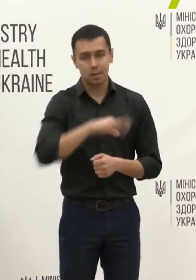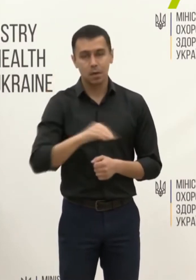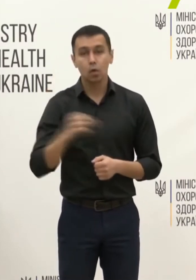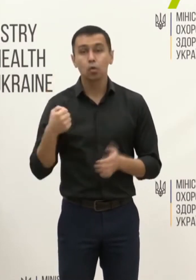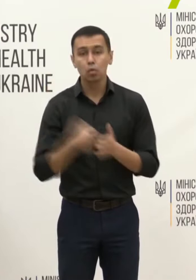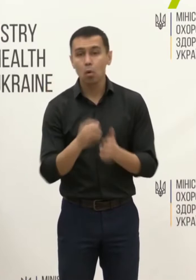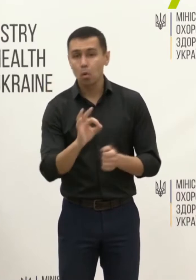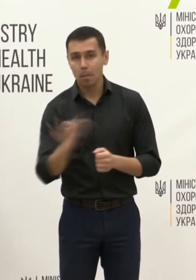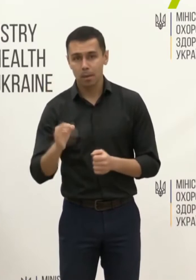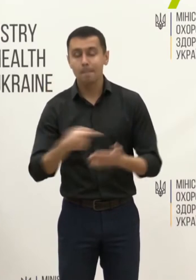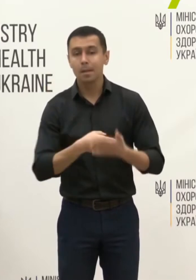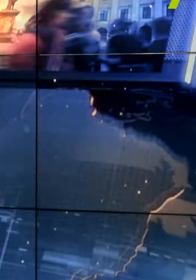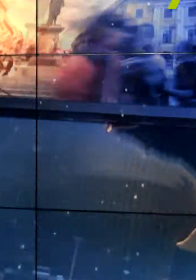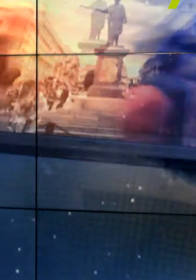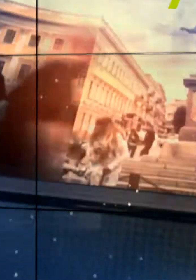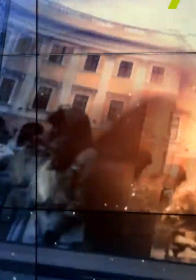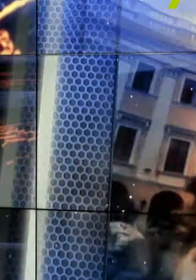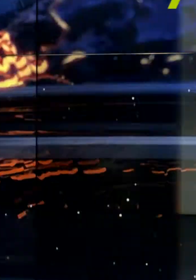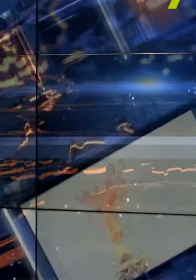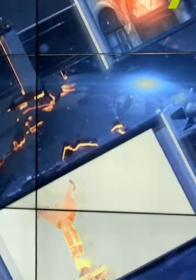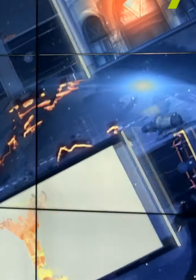до копійки, підкреслюю.